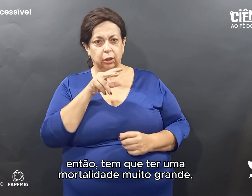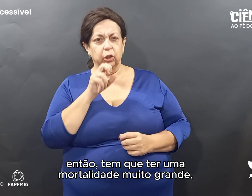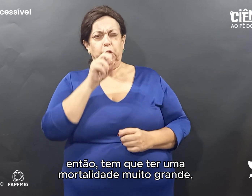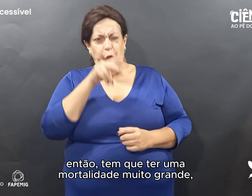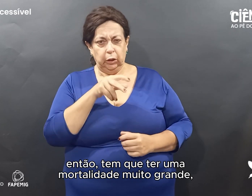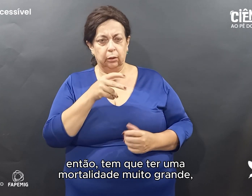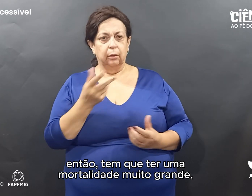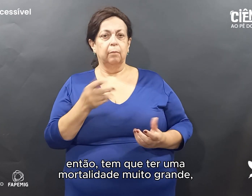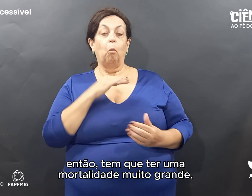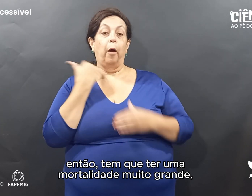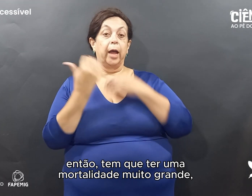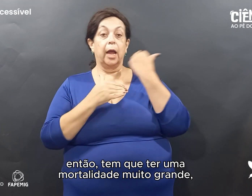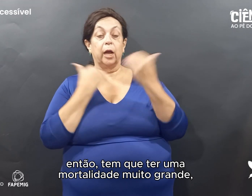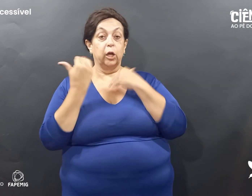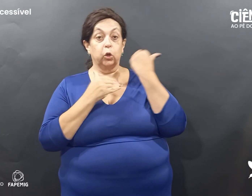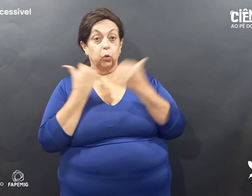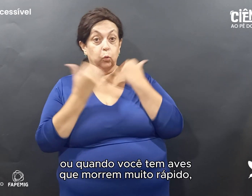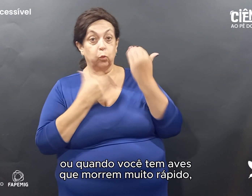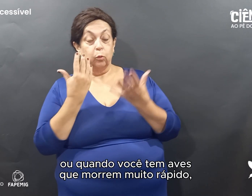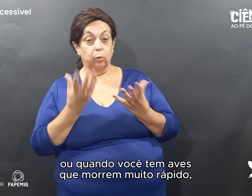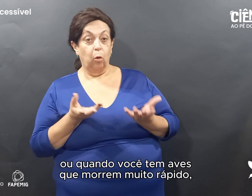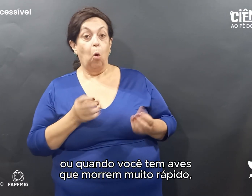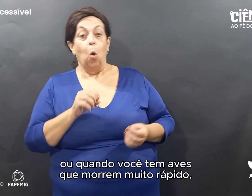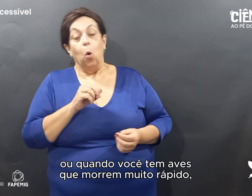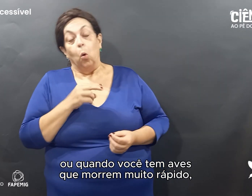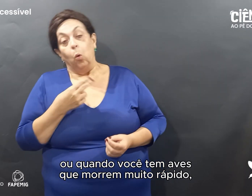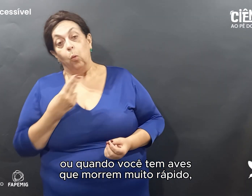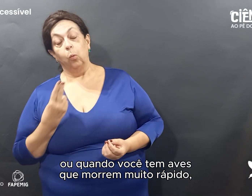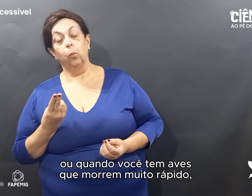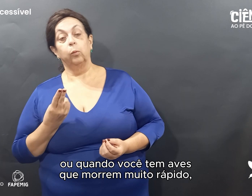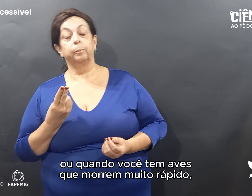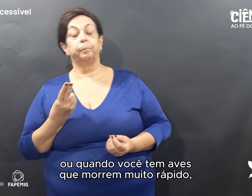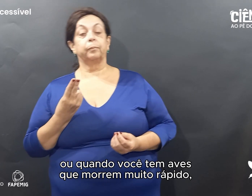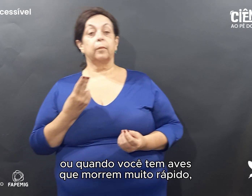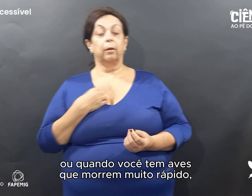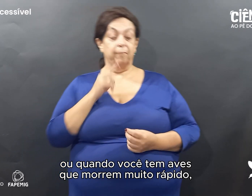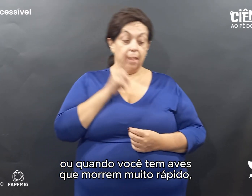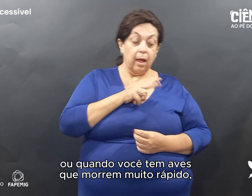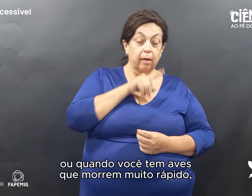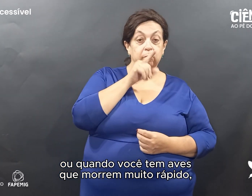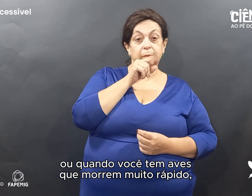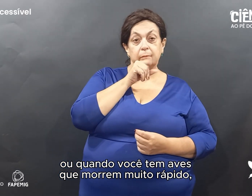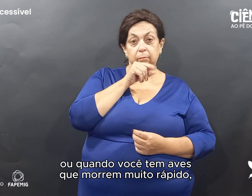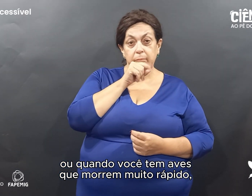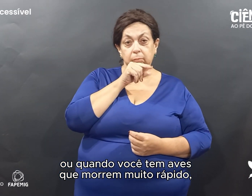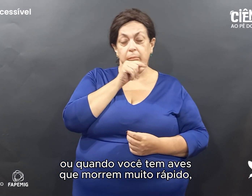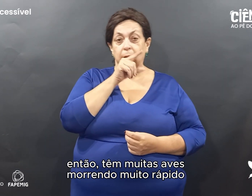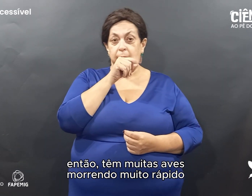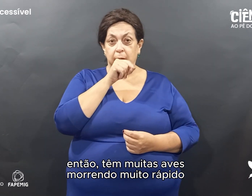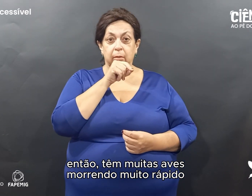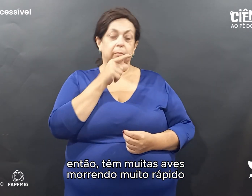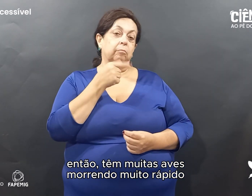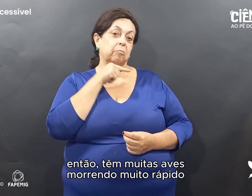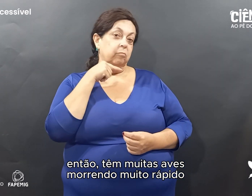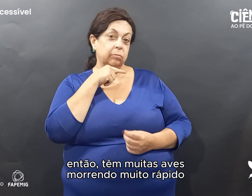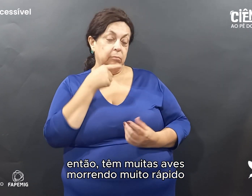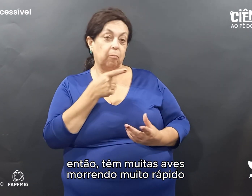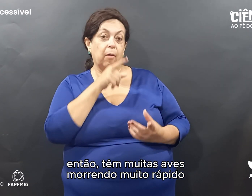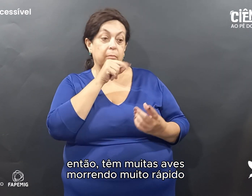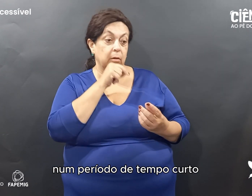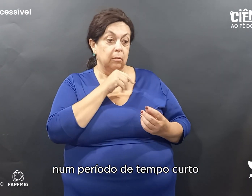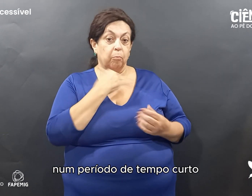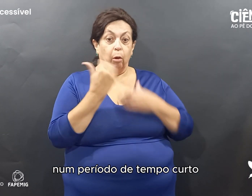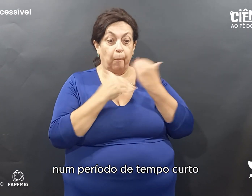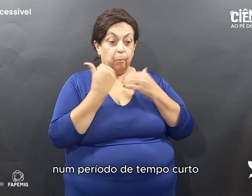então tem que ter uma mortalidade muito grande. Ou quando você tem aves que morrem muito rápido, então tem muitas aves morrendo